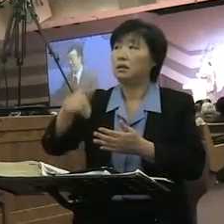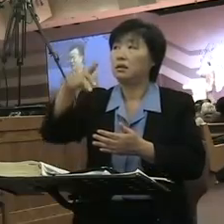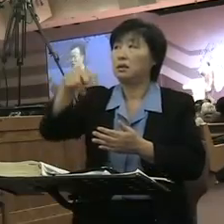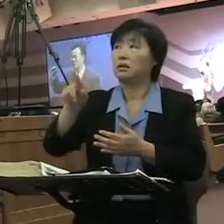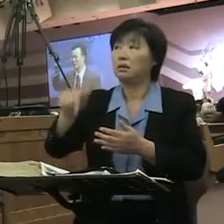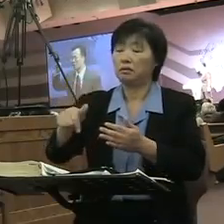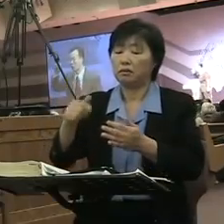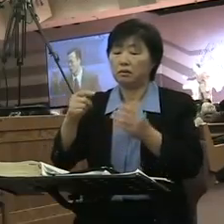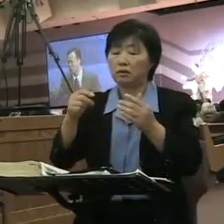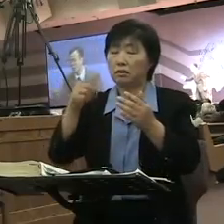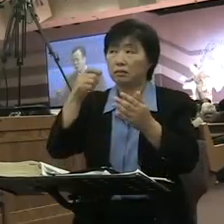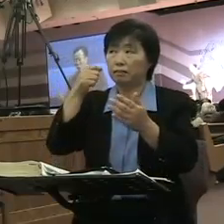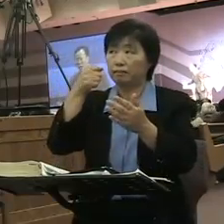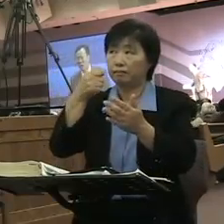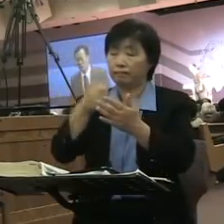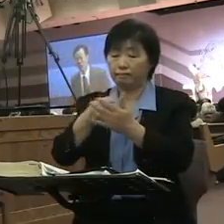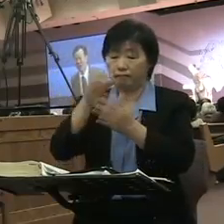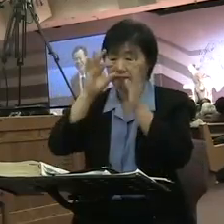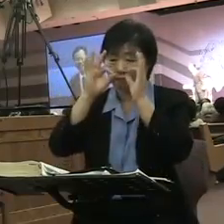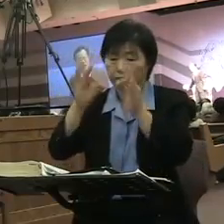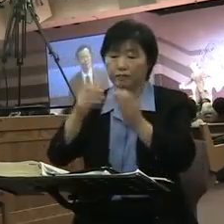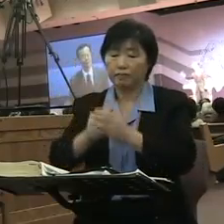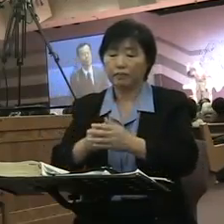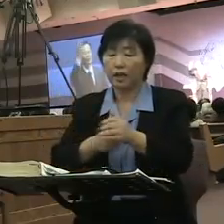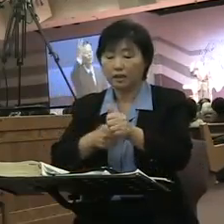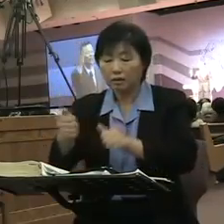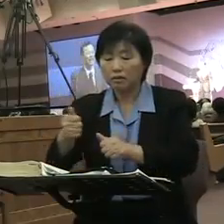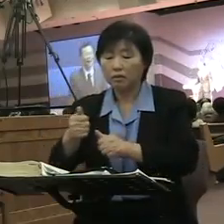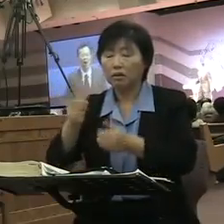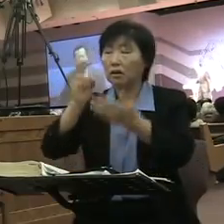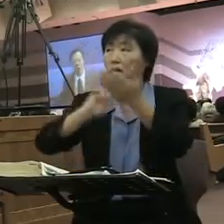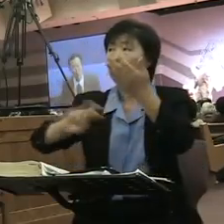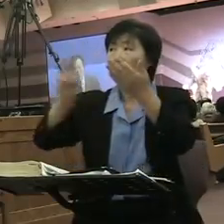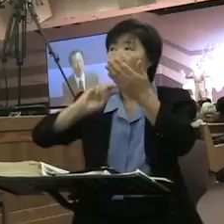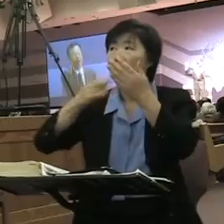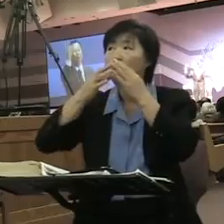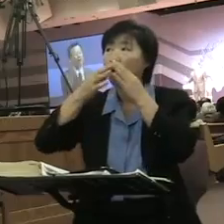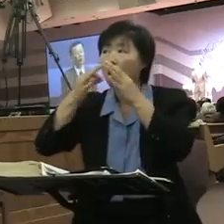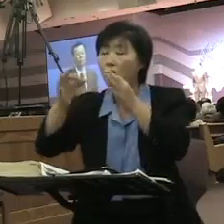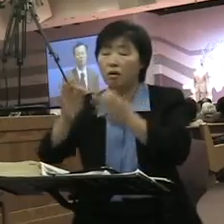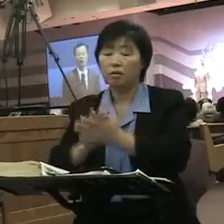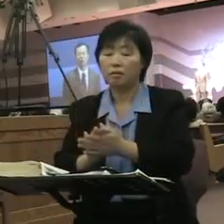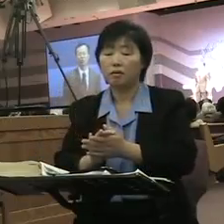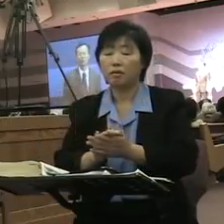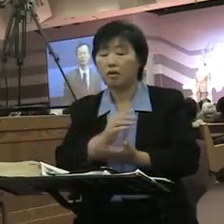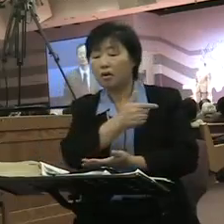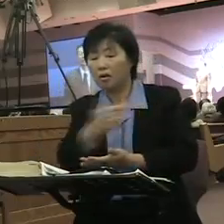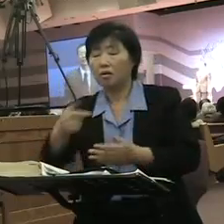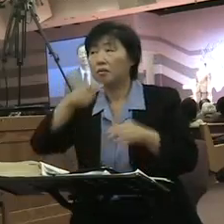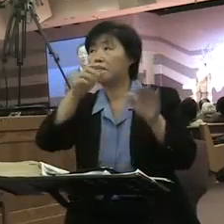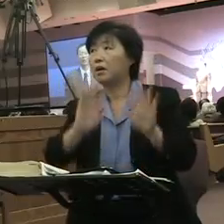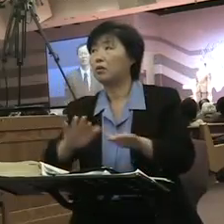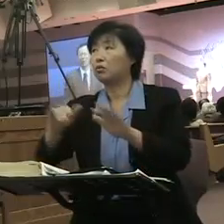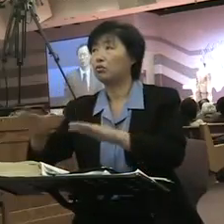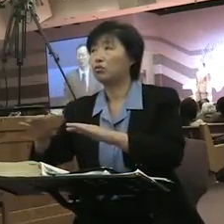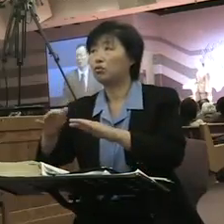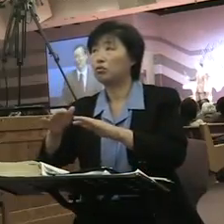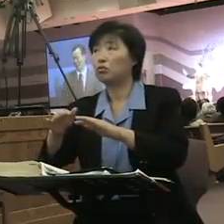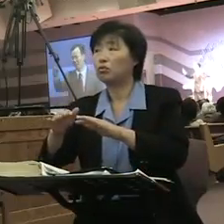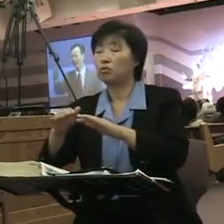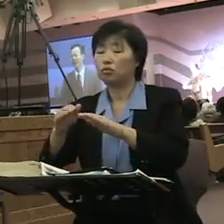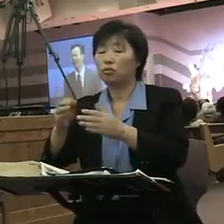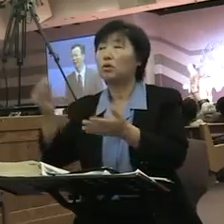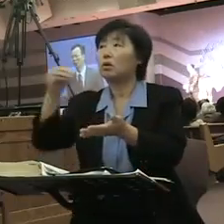아니라 하나님께서 이미 승리를 주시고 승리의 개가를 부르면서 우리에게 엄청난 파도를 불러주시고 있습니다. 파도를